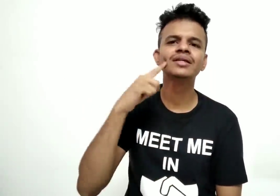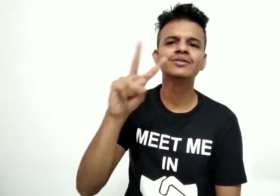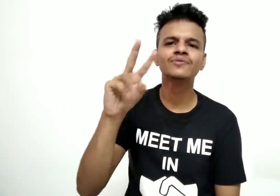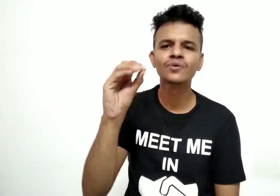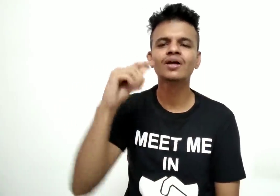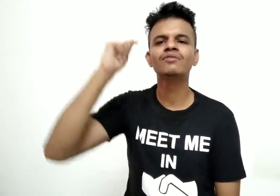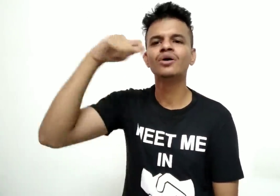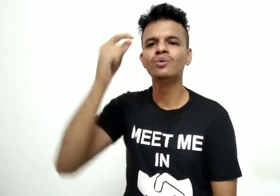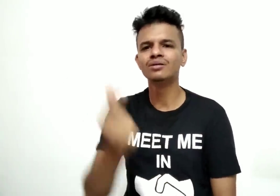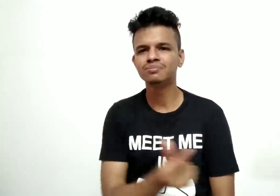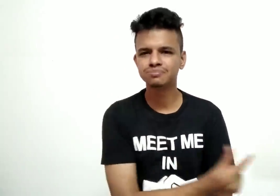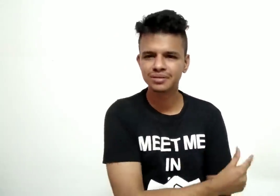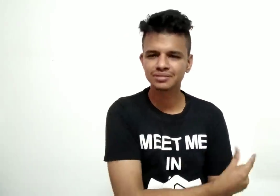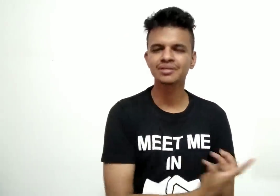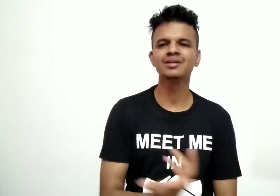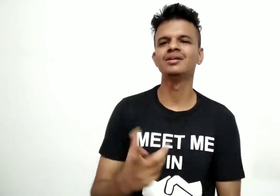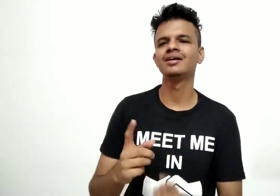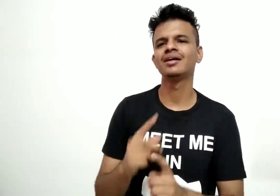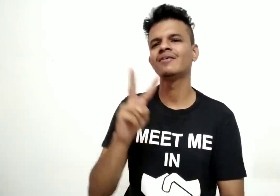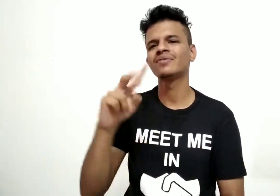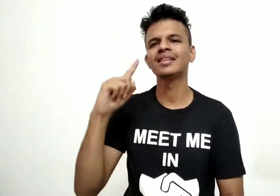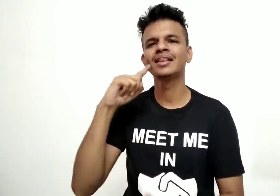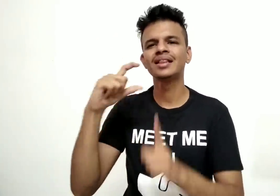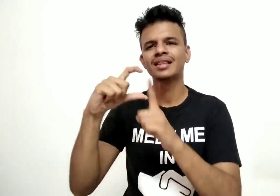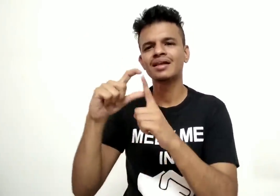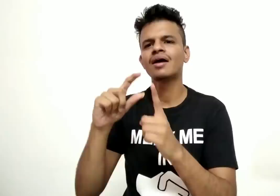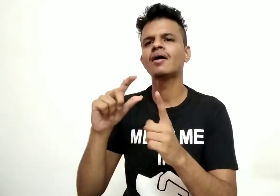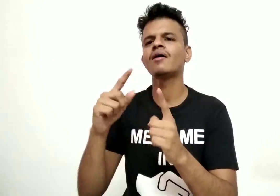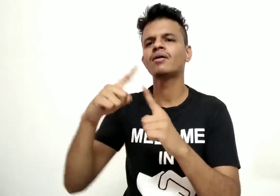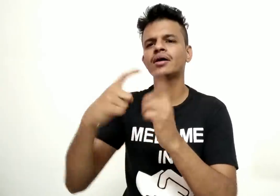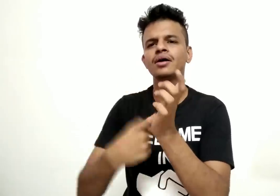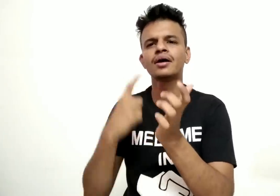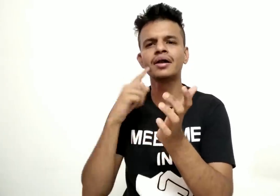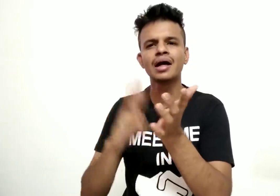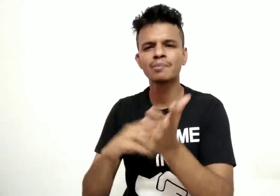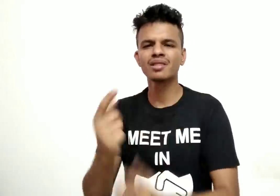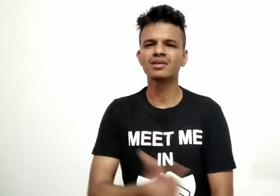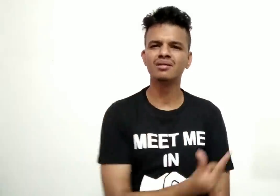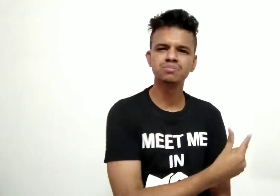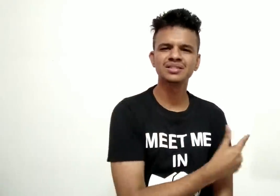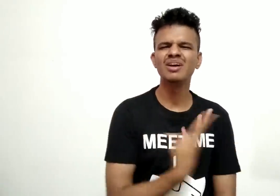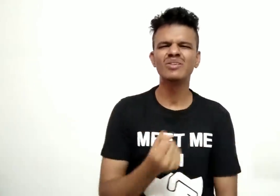बहुत कभी सीरियल की नौकरी ये काम मुझसे नहीं होगा। हुआ कैसे?